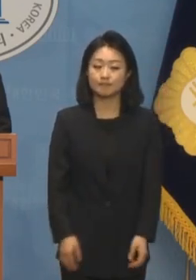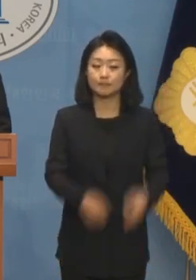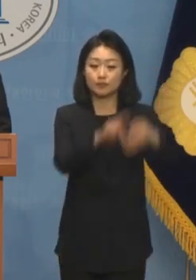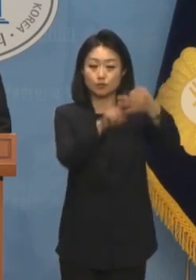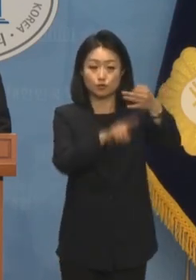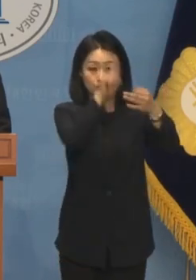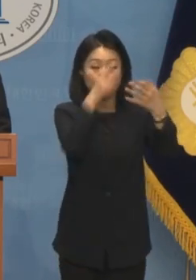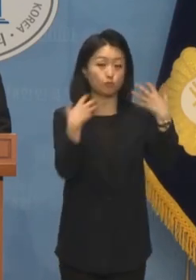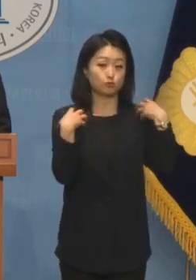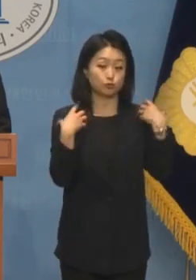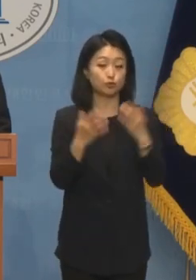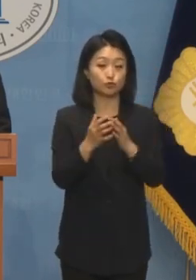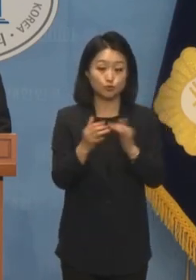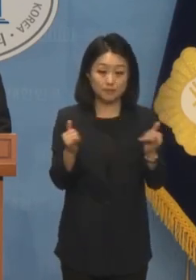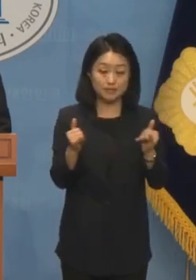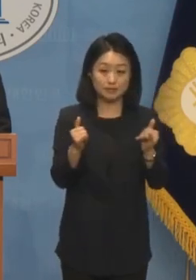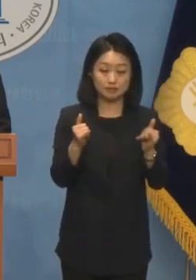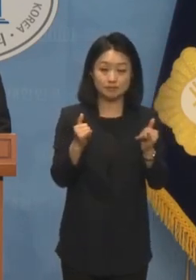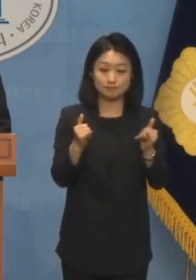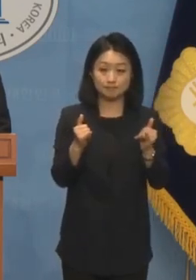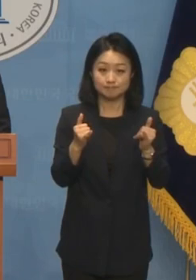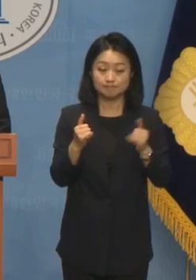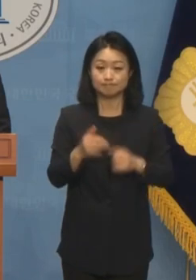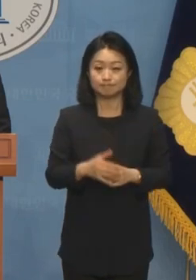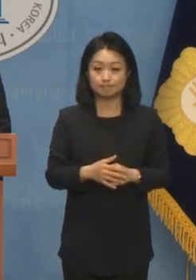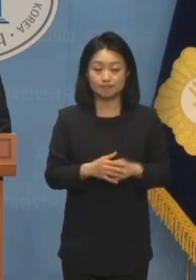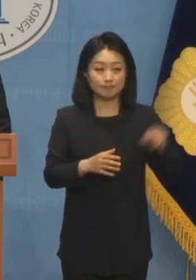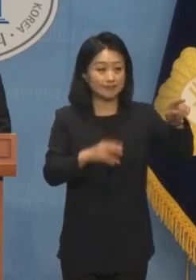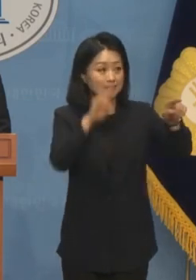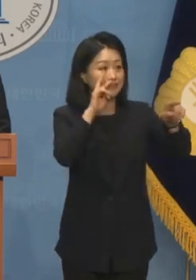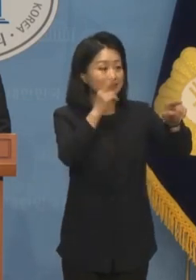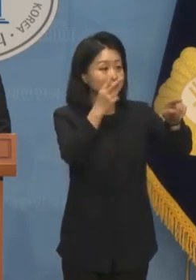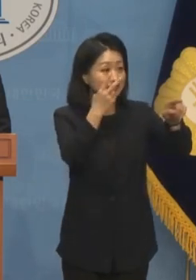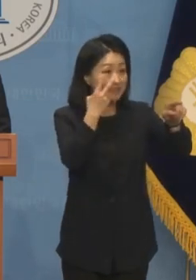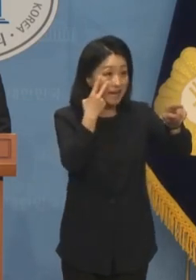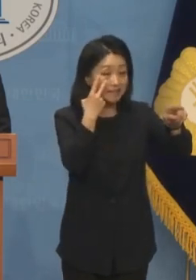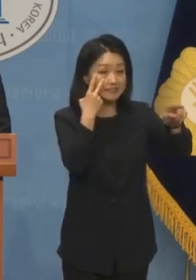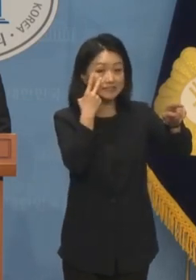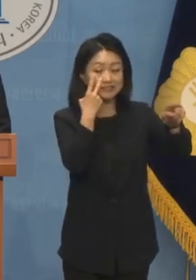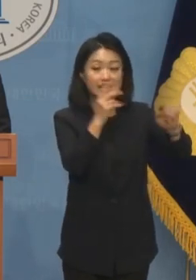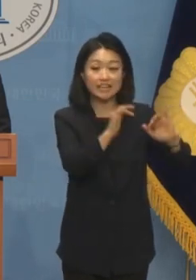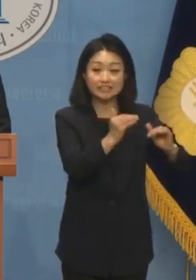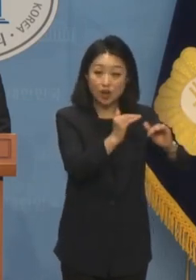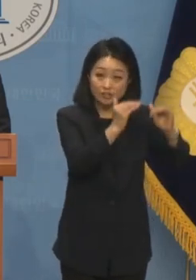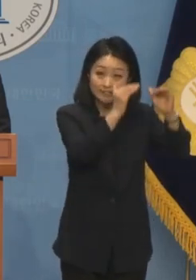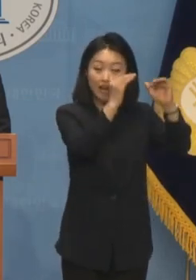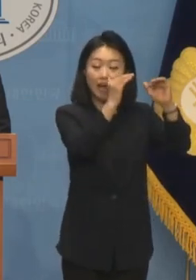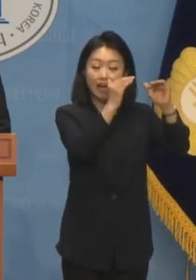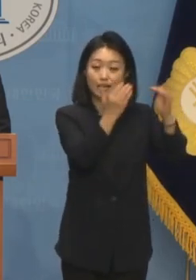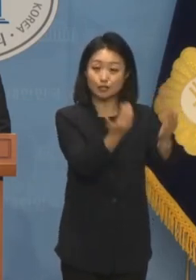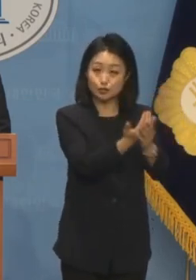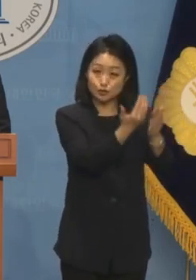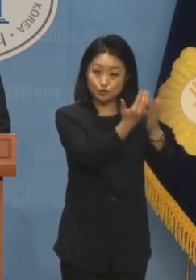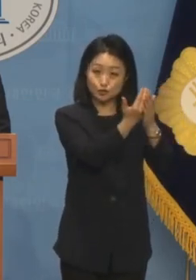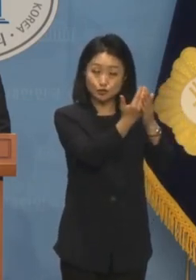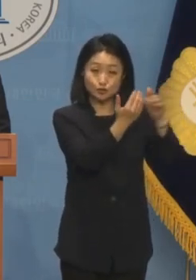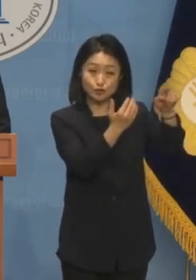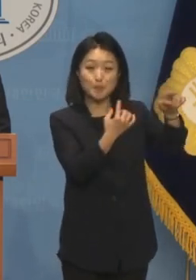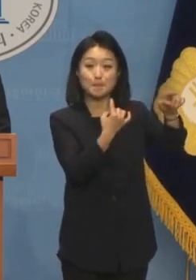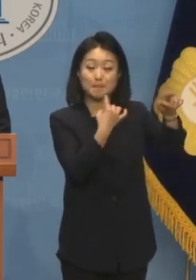윤석열 정부는 국민께선 체감 못하는 착시 성장률에만 빠져 나아질 것이라는 허망한 소리만